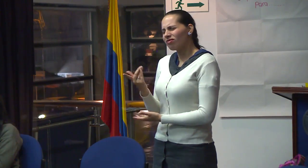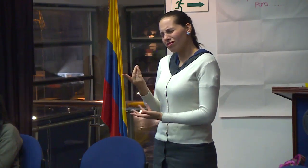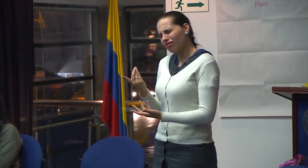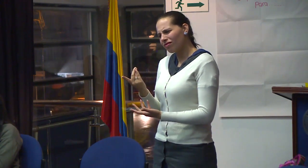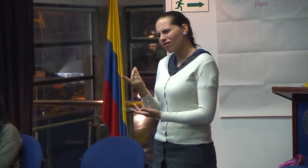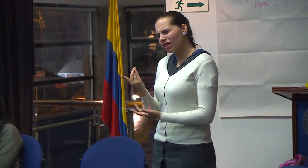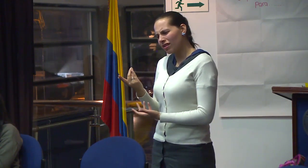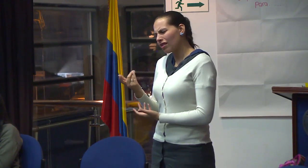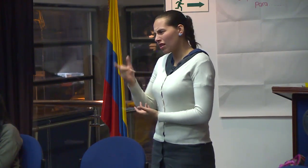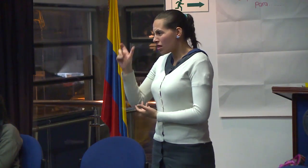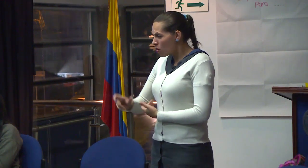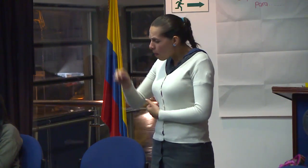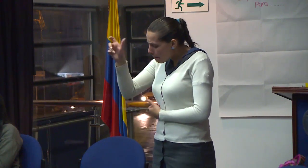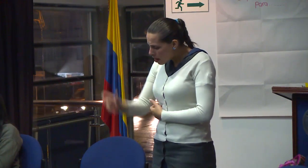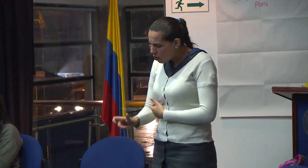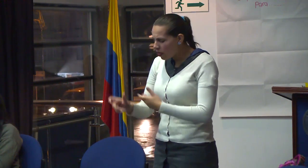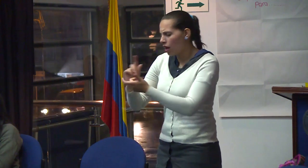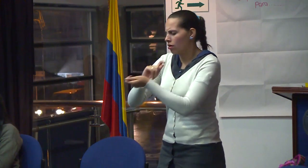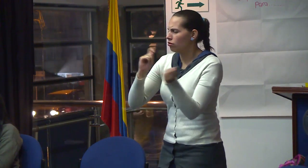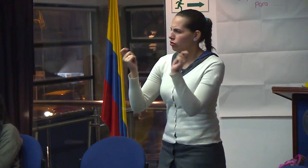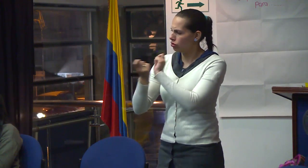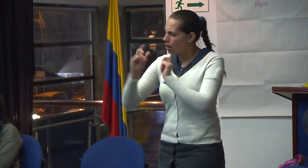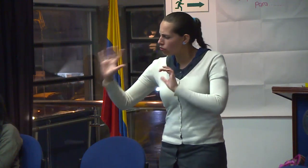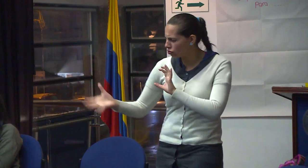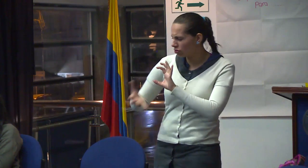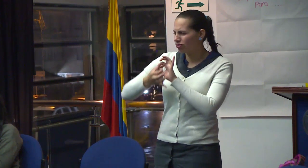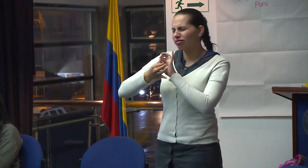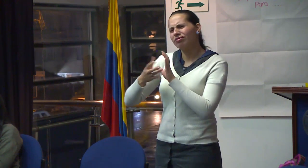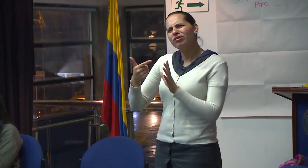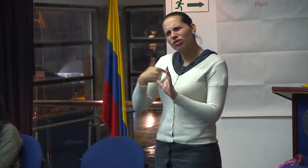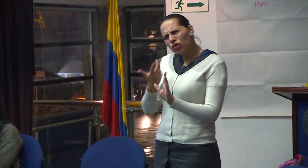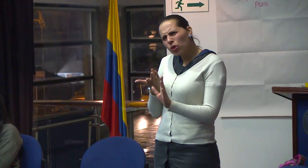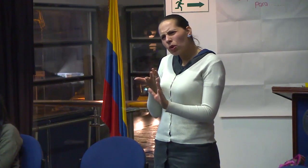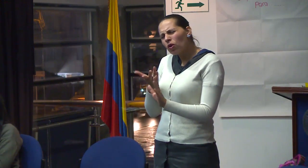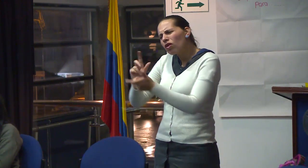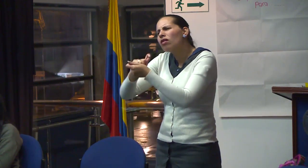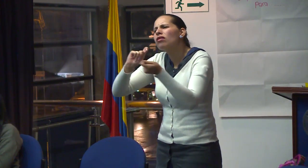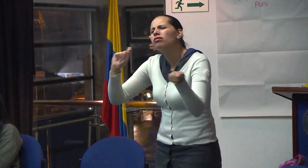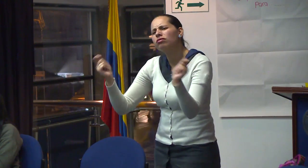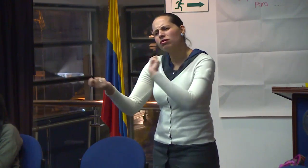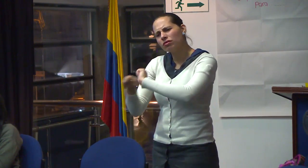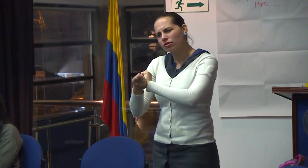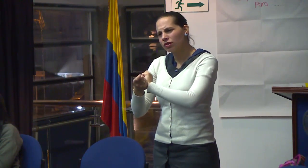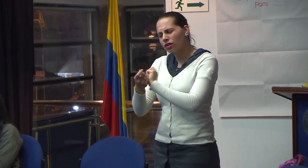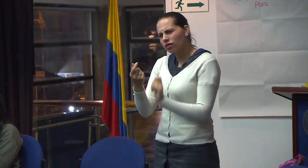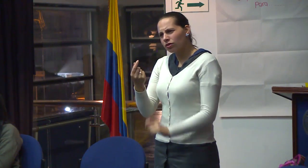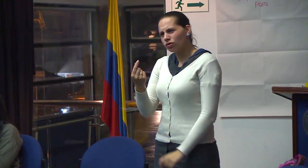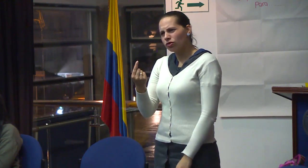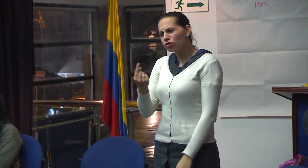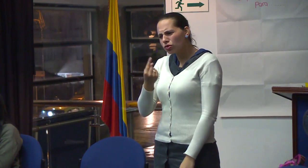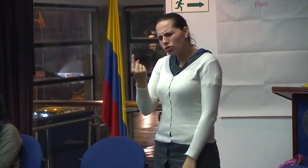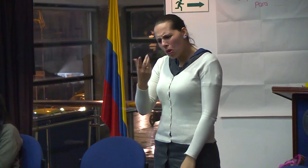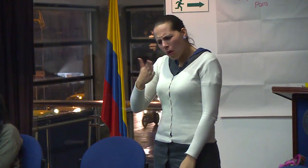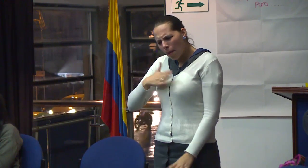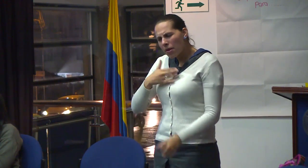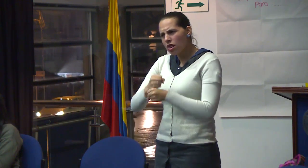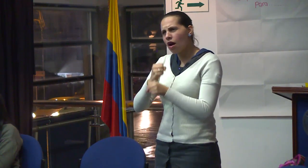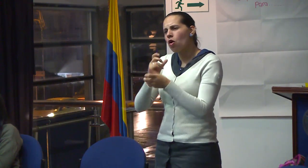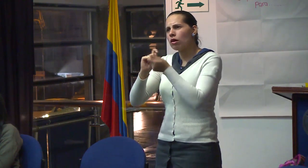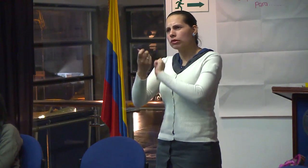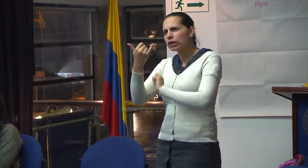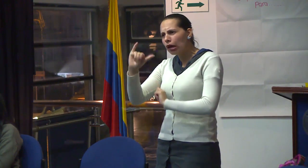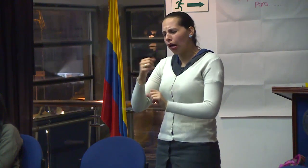vincular a la persona en esa transformación, porque es que lo que yo voy a transformar no solamente va a transformar mi trabajo, mi